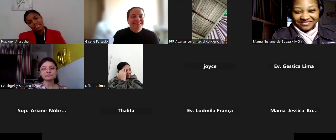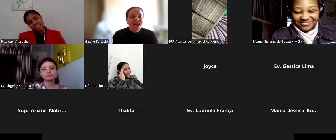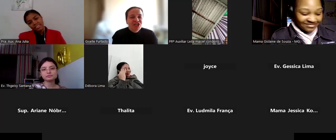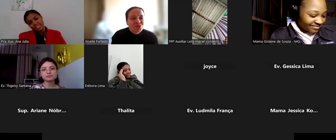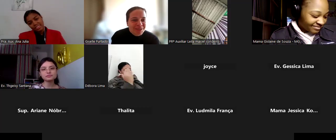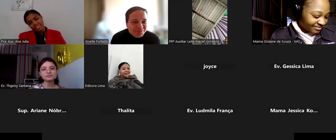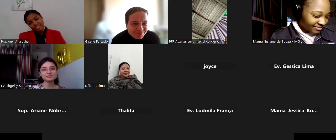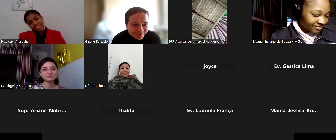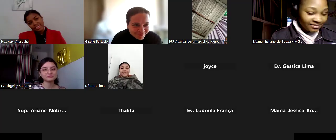Ana Júlia?